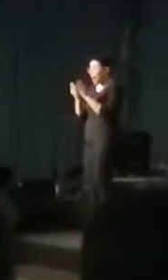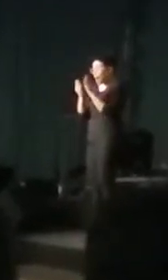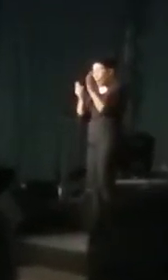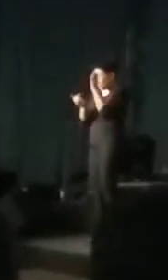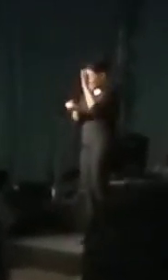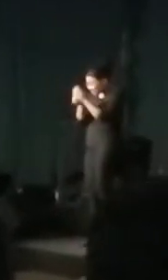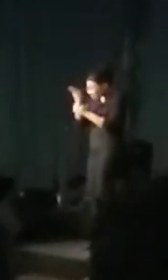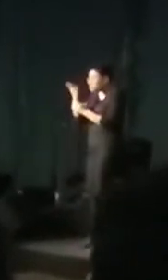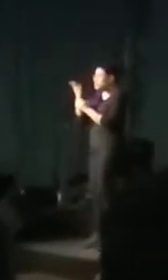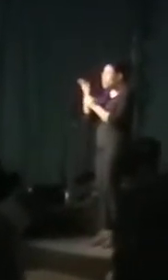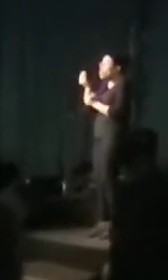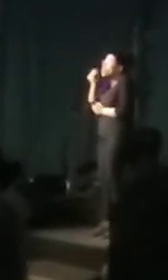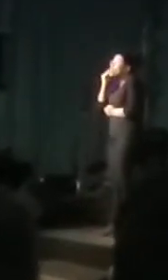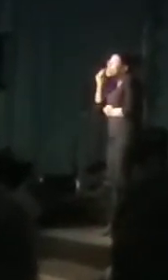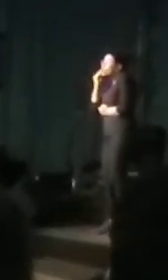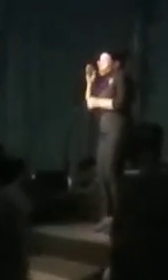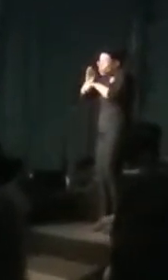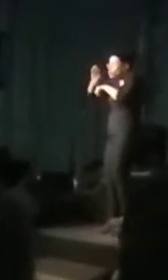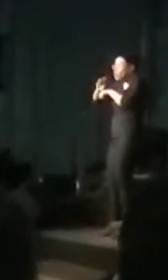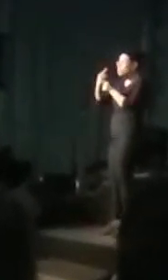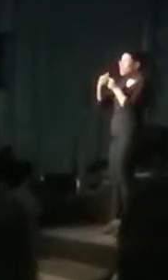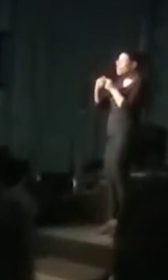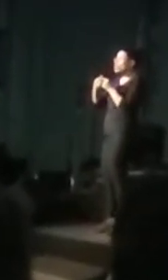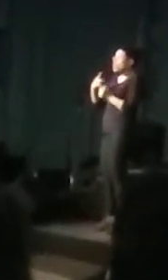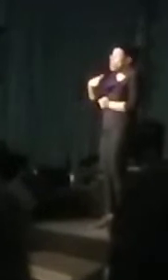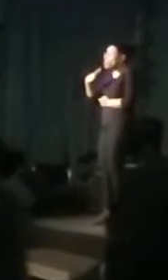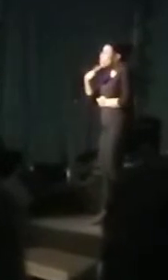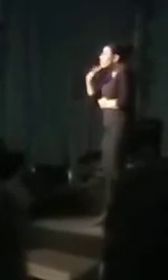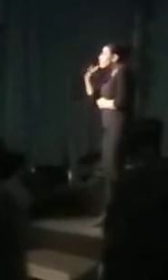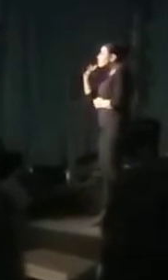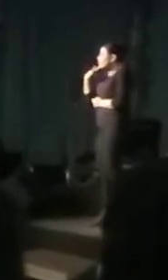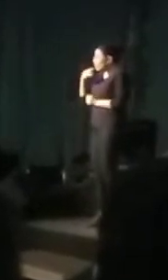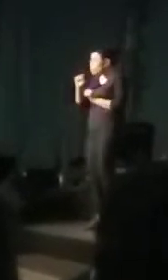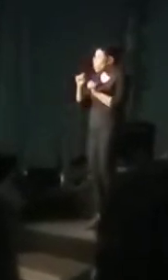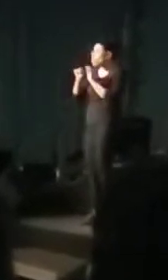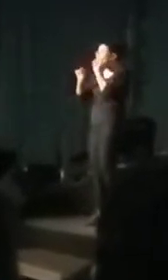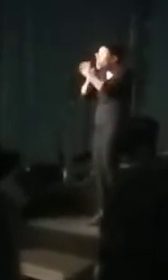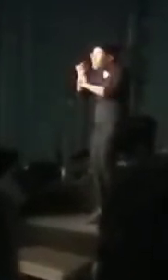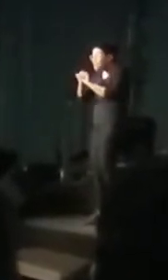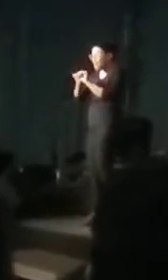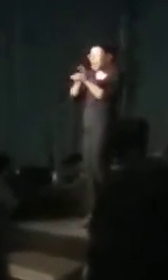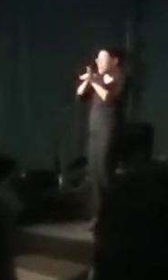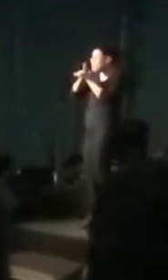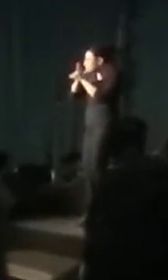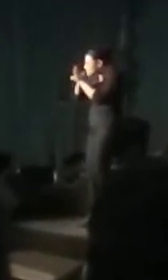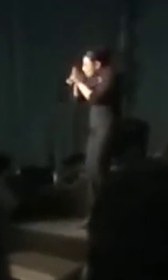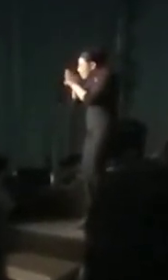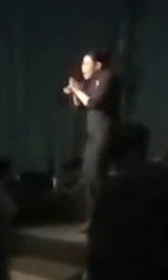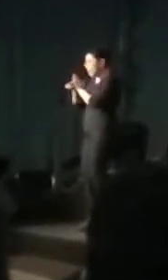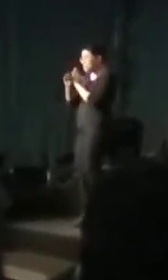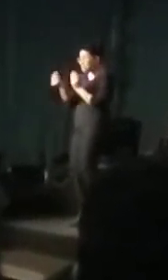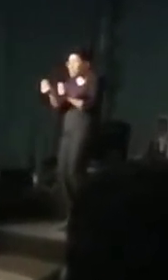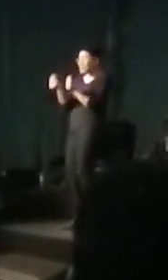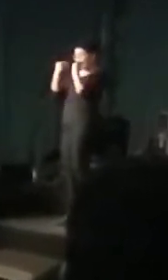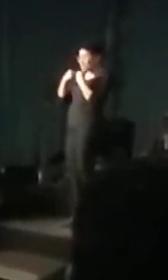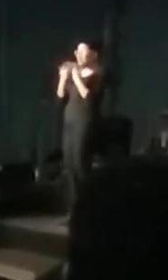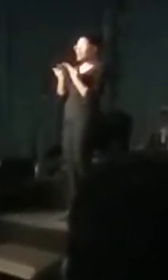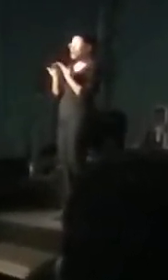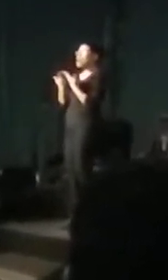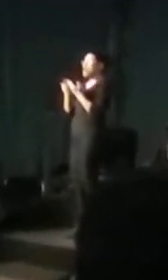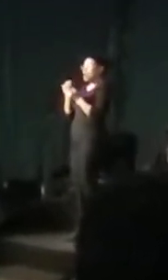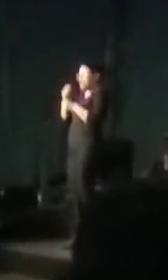oportunidades desses cursos, porque eu fui conhecendo peritos no Brasil que também faziam curso. Nossa, que curso é esse? Me indica, quero ver.